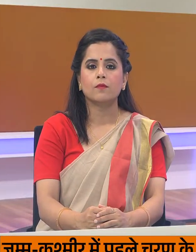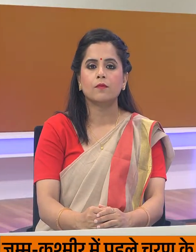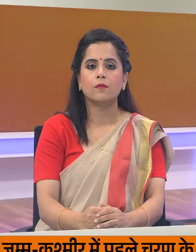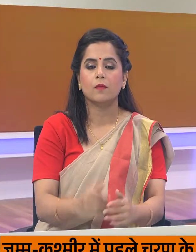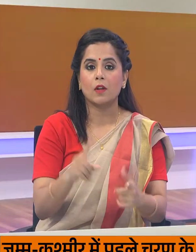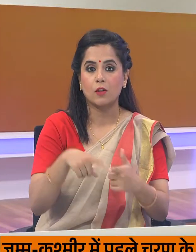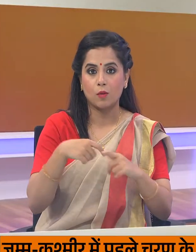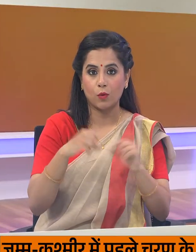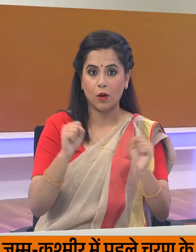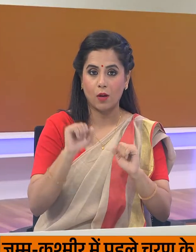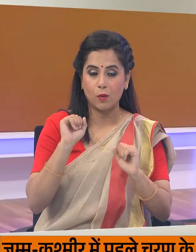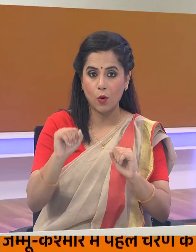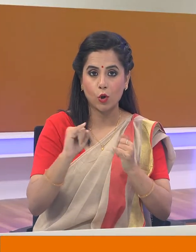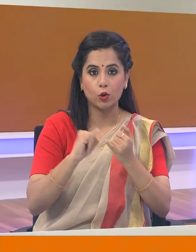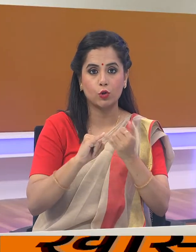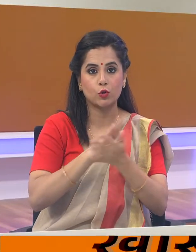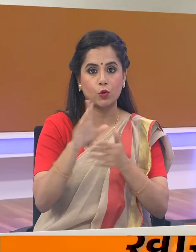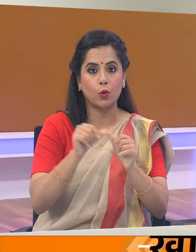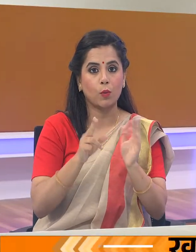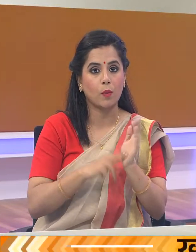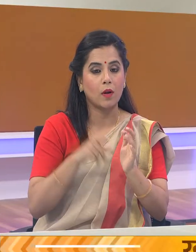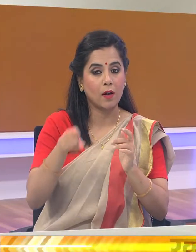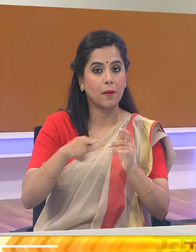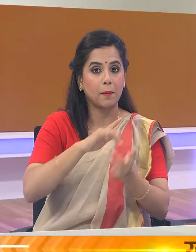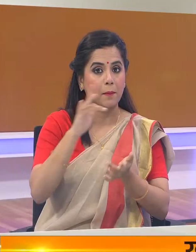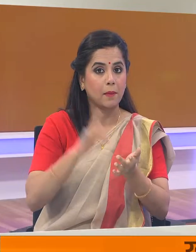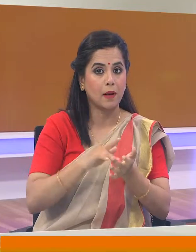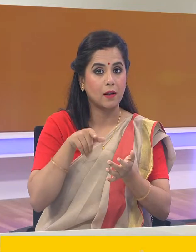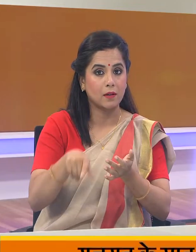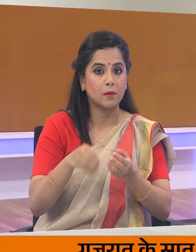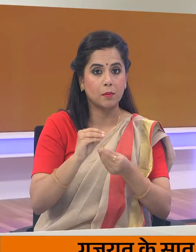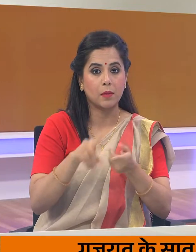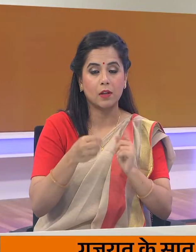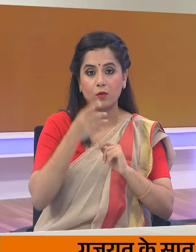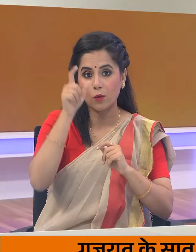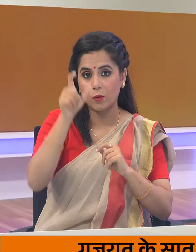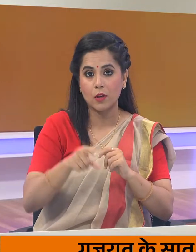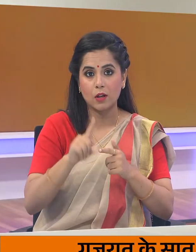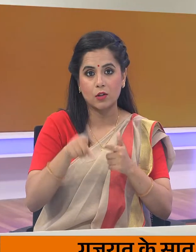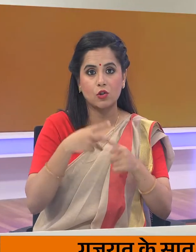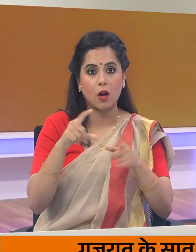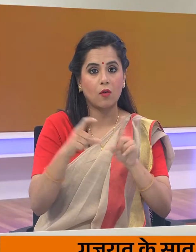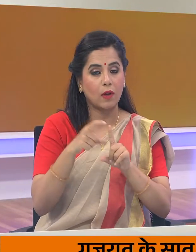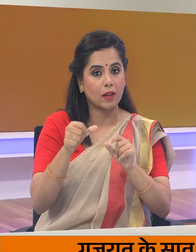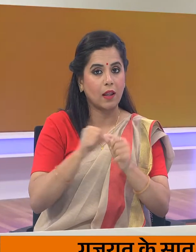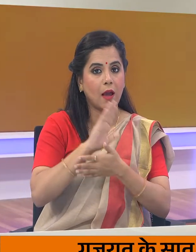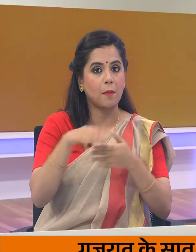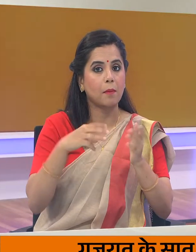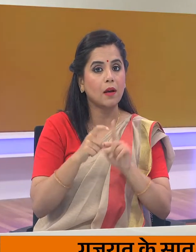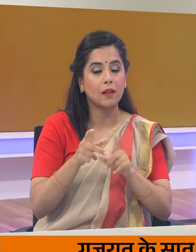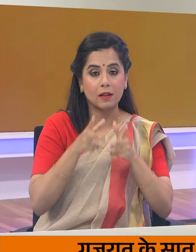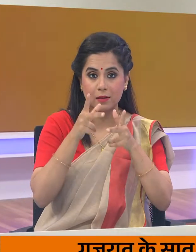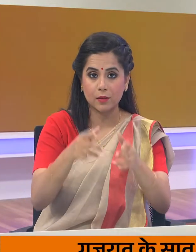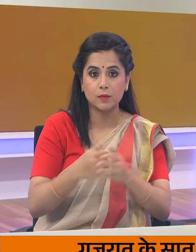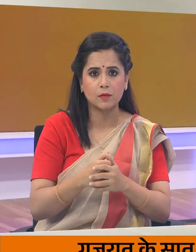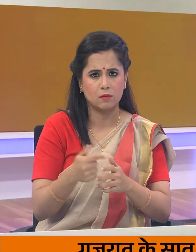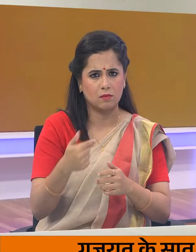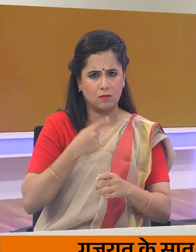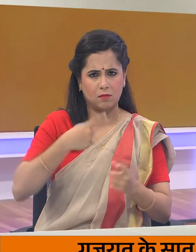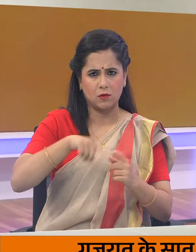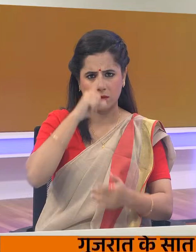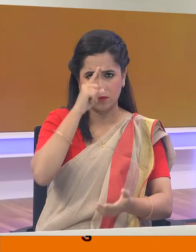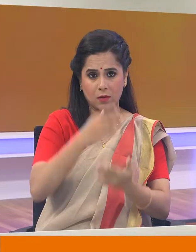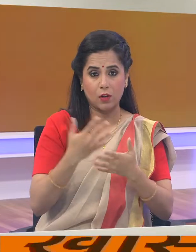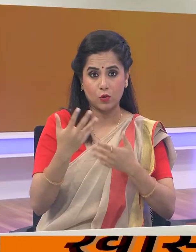और जम्मू कश्मीर के शोपियां विधानसभा क्षेत्र से भाजपा के उम्मीदवार जावेद अहमद कादरी ने कहा कि मुझ पर